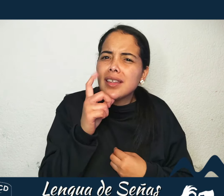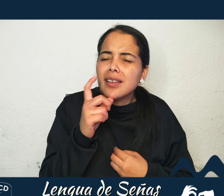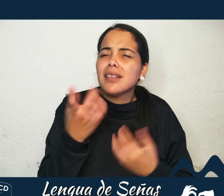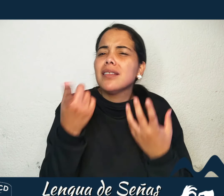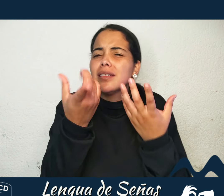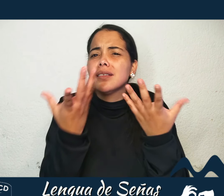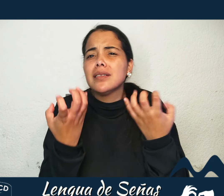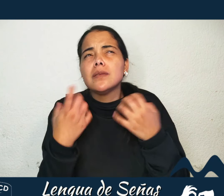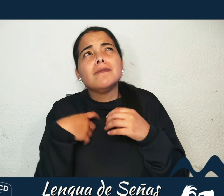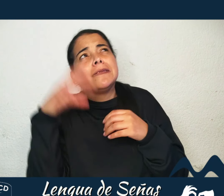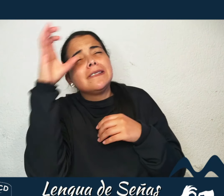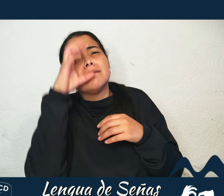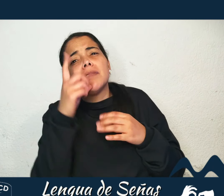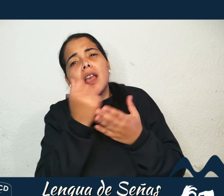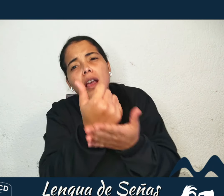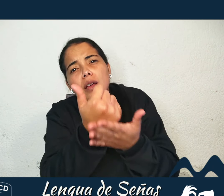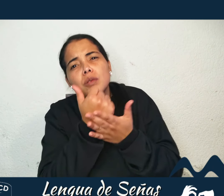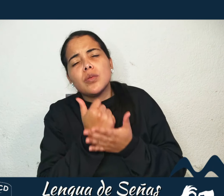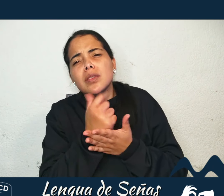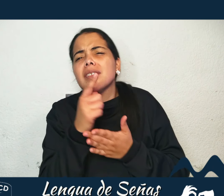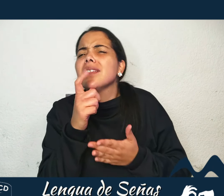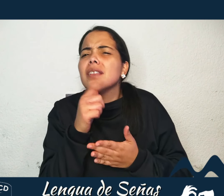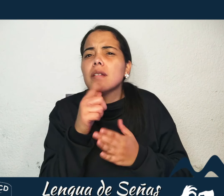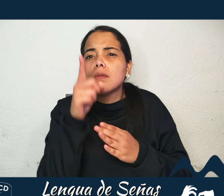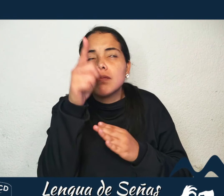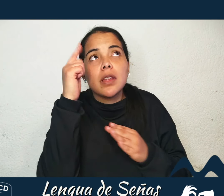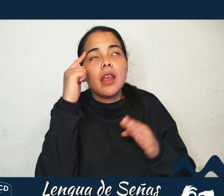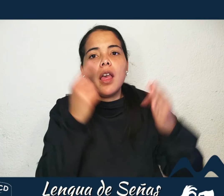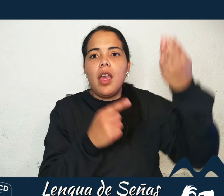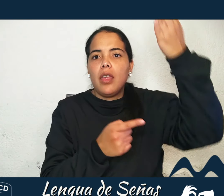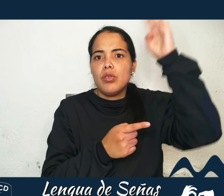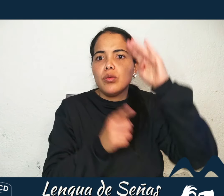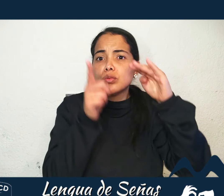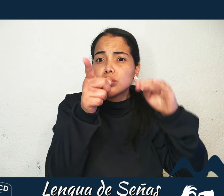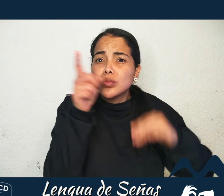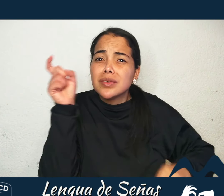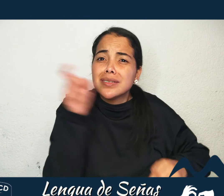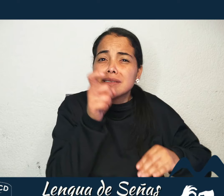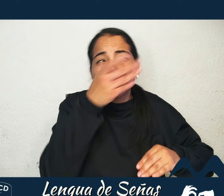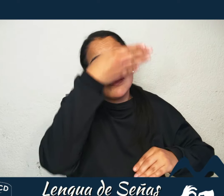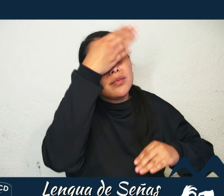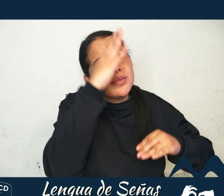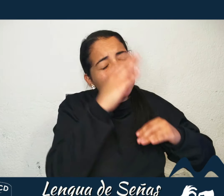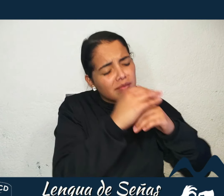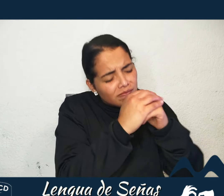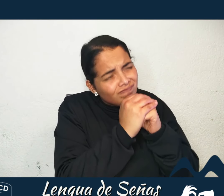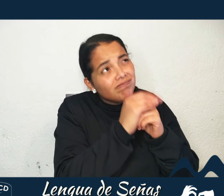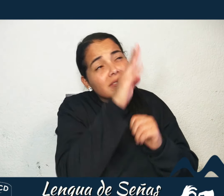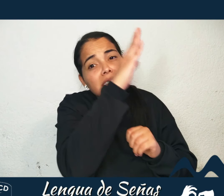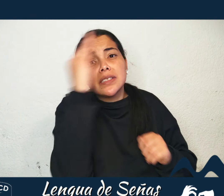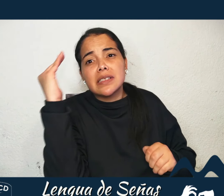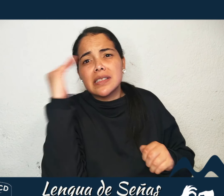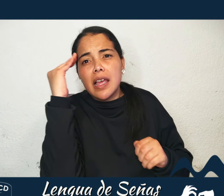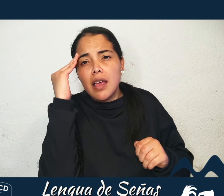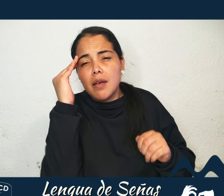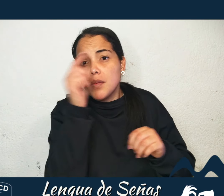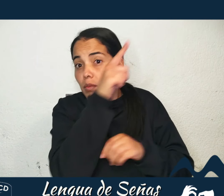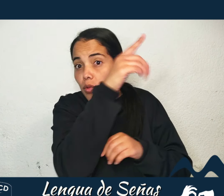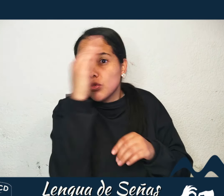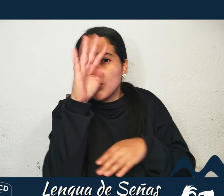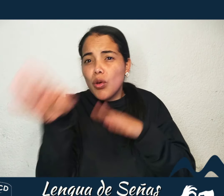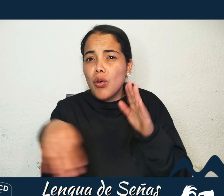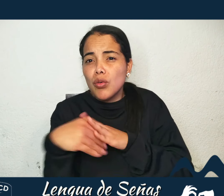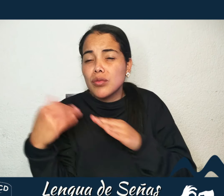una perspectiva superior a la nuestra, una perspectiva divina, en la que Dios, en su inmenso amor, mira